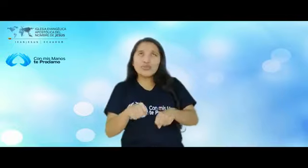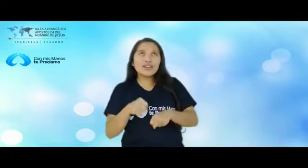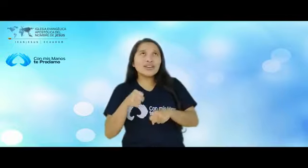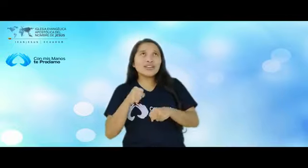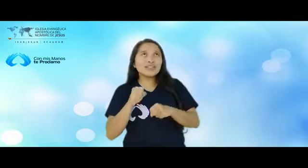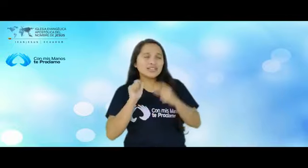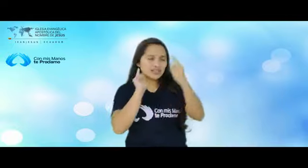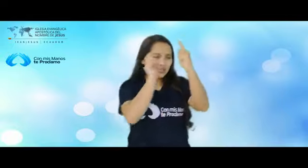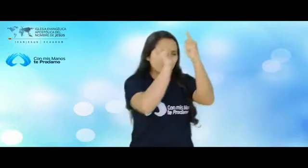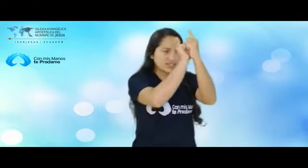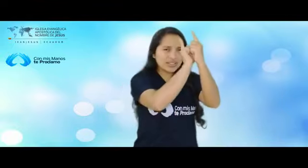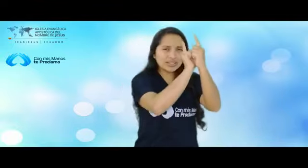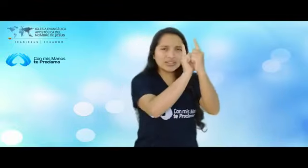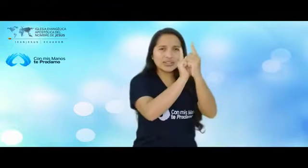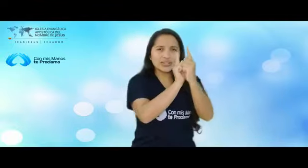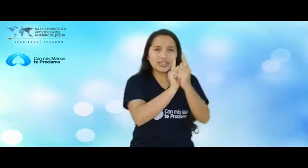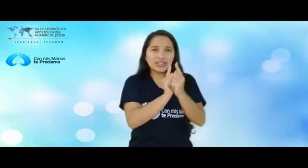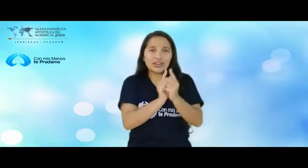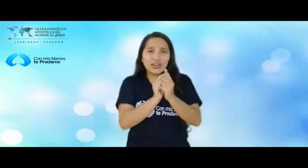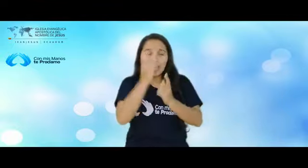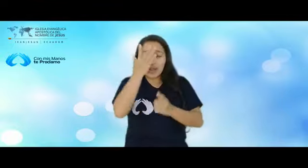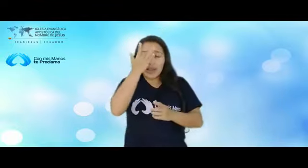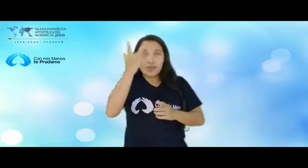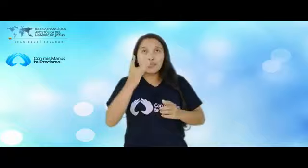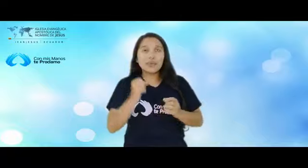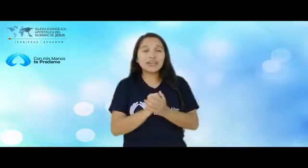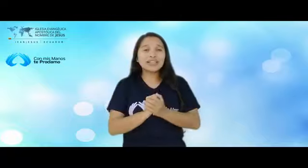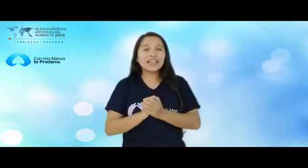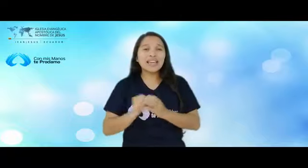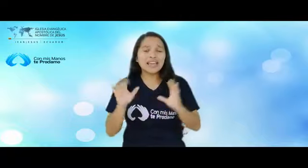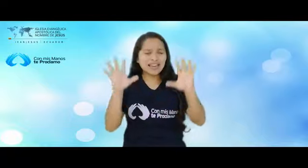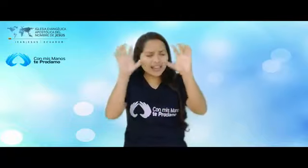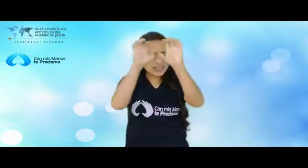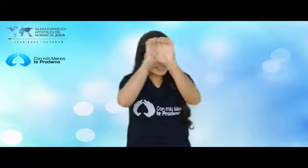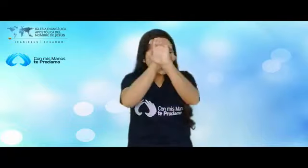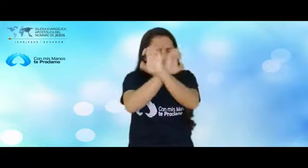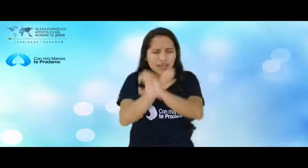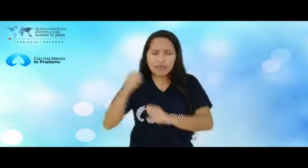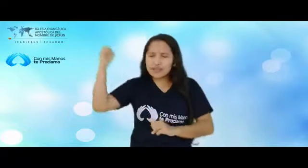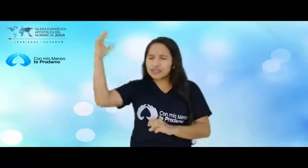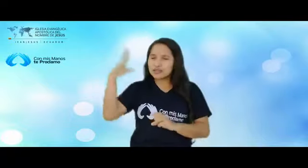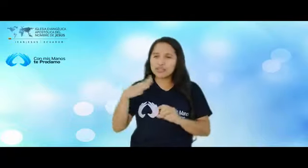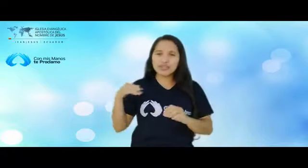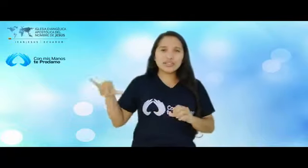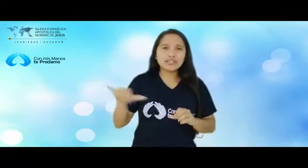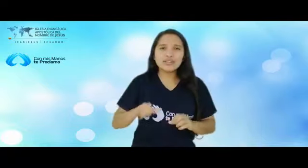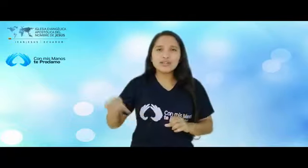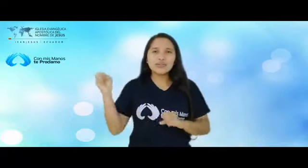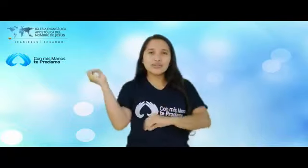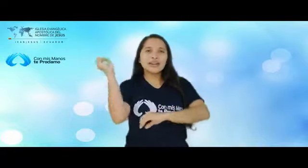la noche resplandece como el día. Lo mismo te son las tinieblas que la luz.